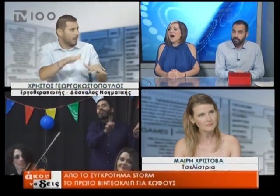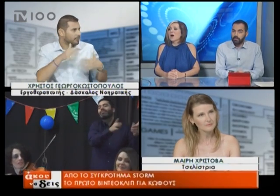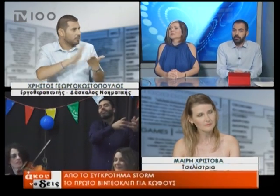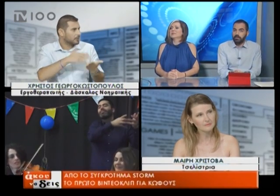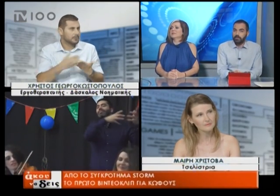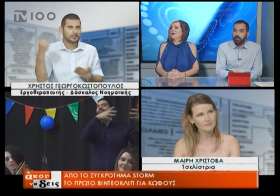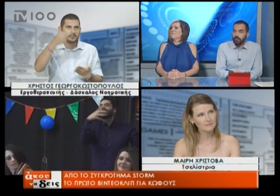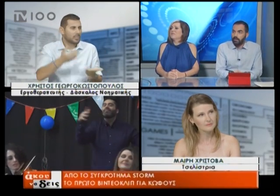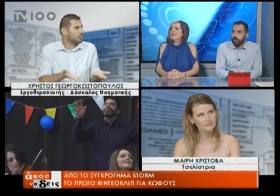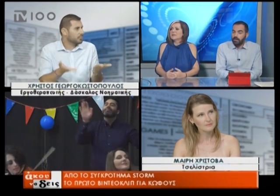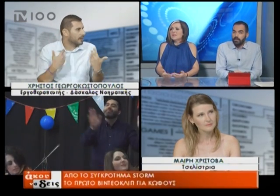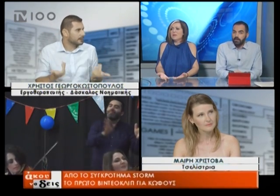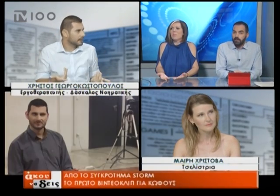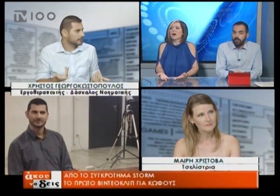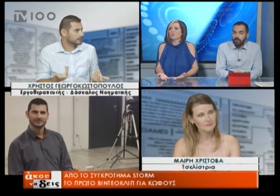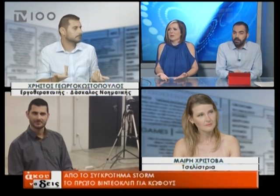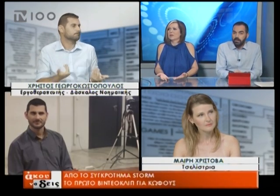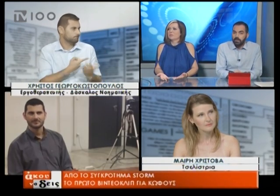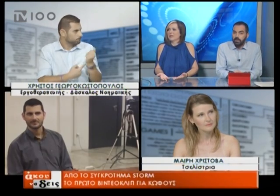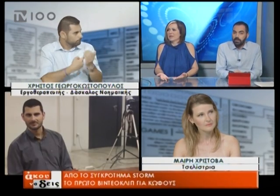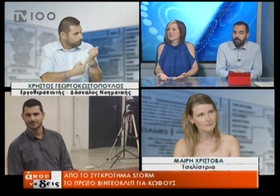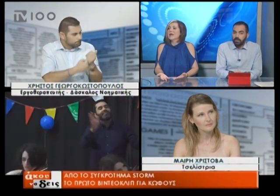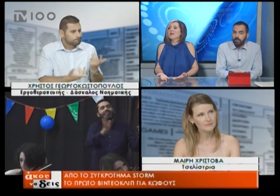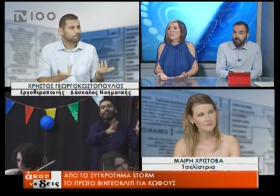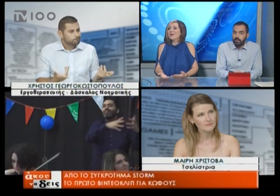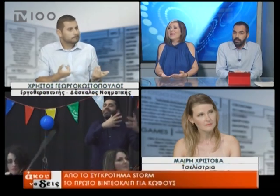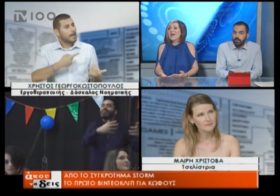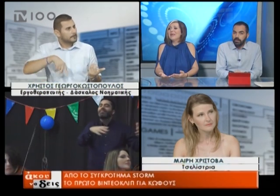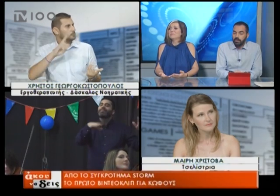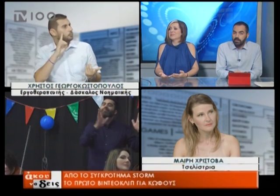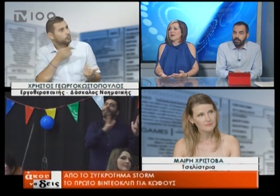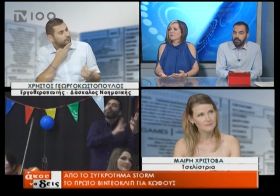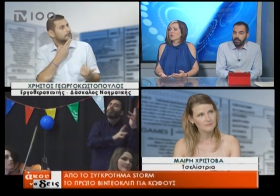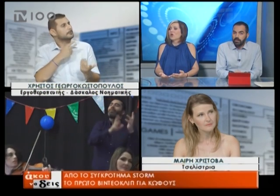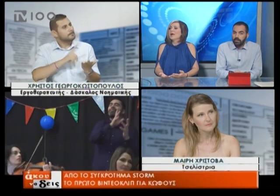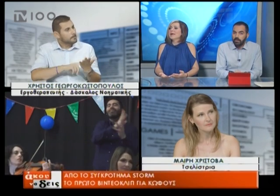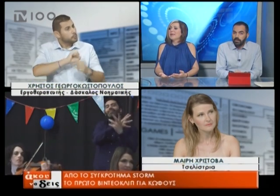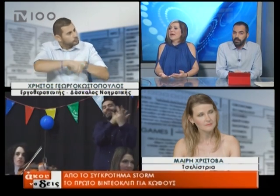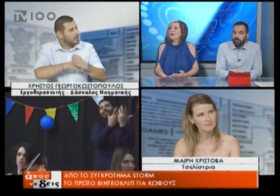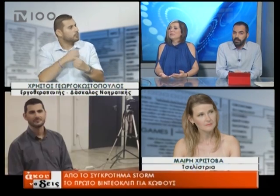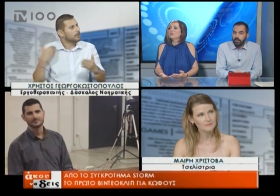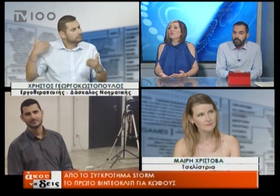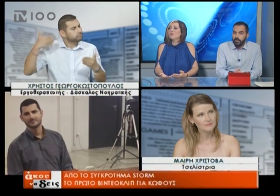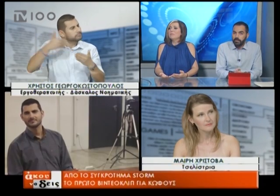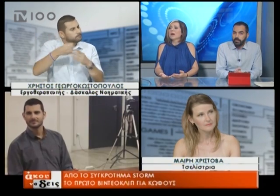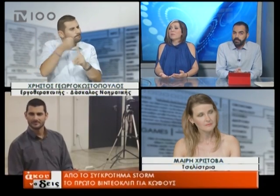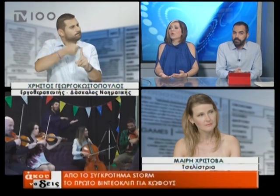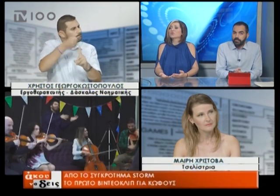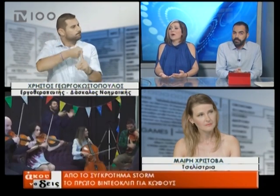Πουθενά. Στις συναυλίες δεν υπάρχουν διερμηνείς. Υπάρχει έλλειψη σε αυτό. Και εμείς οι